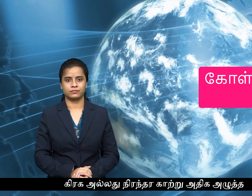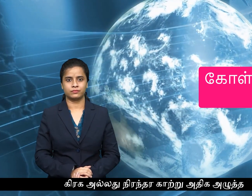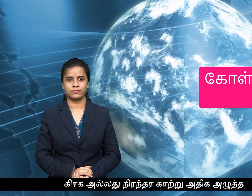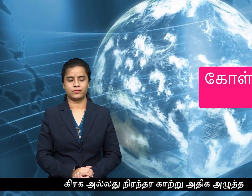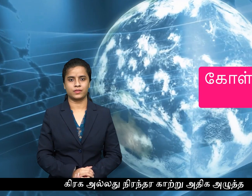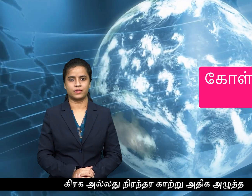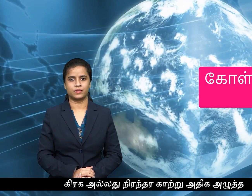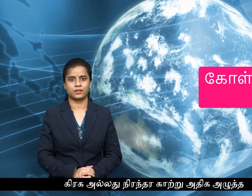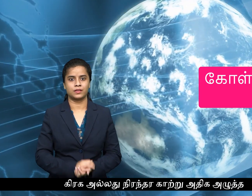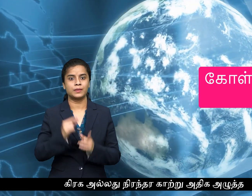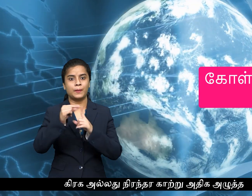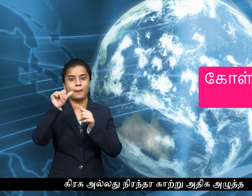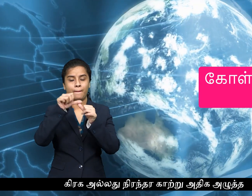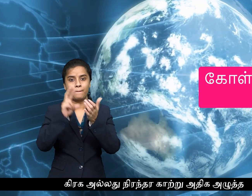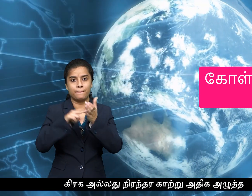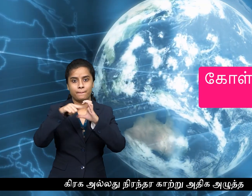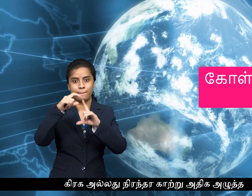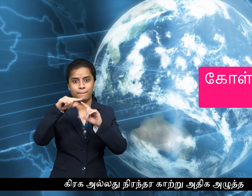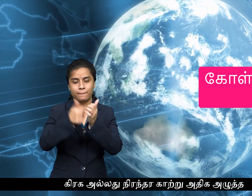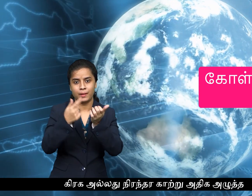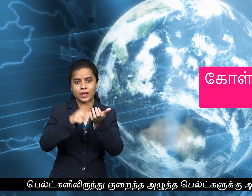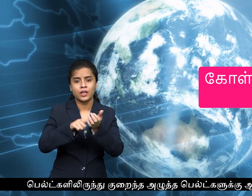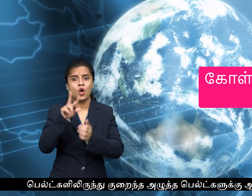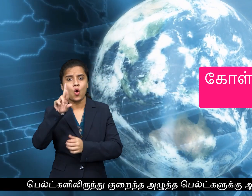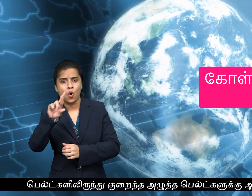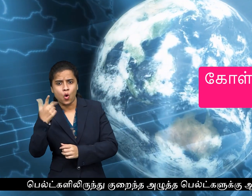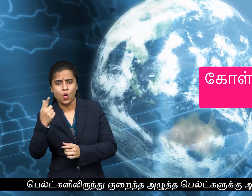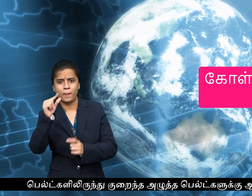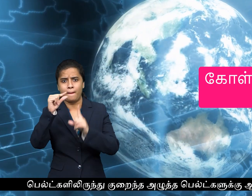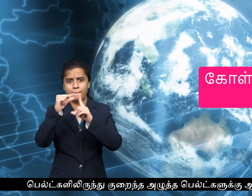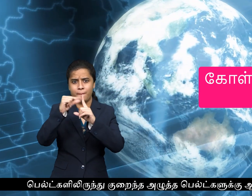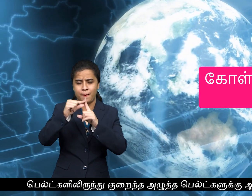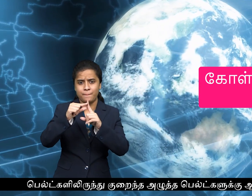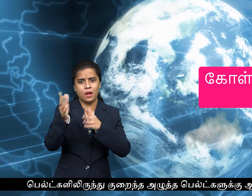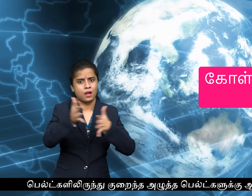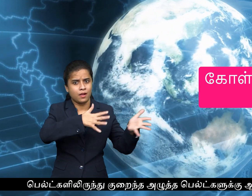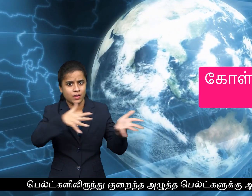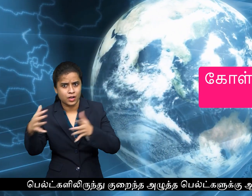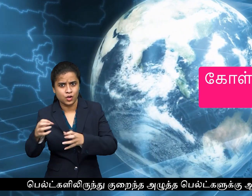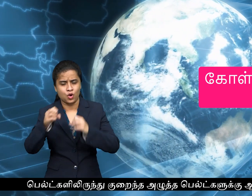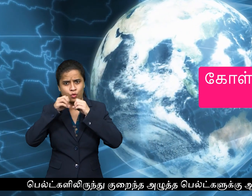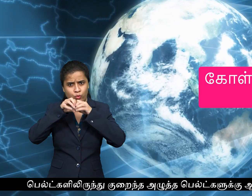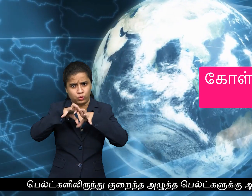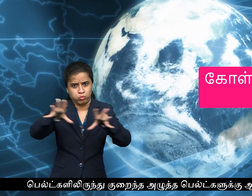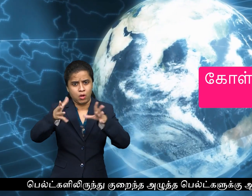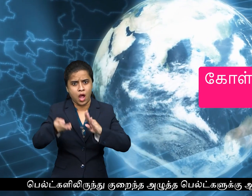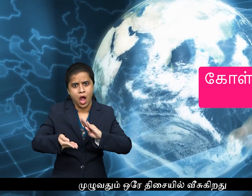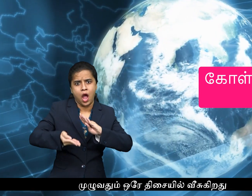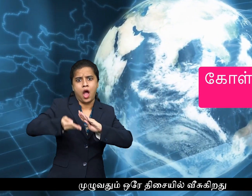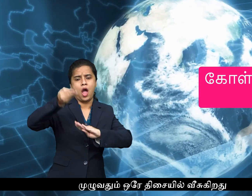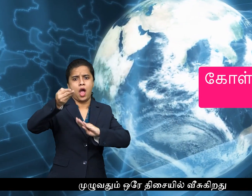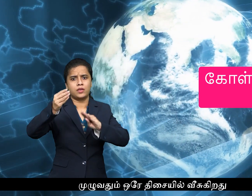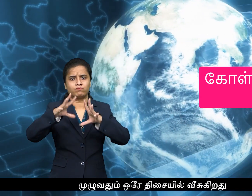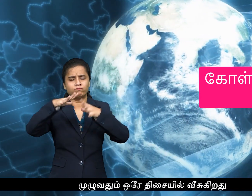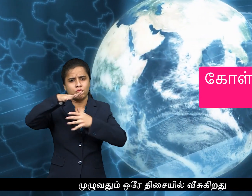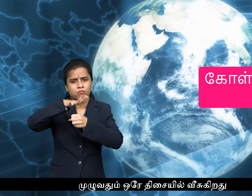கிரக அல்லது நிரந்தர காற்று அதிக அழுத்த பெல்ட்டுகளிலிருந்து குறைந்த அழுத்த பெல்ட்டுகளுக்கு ஆண்டு